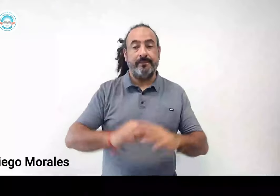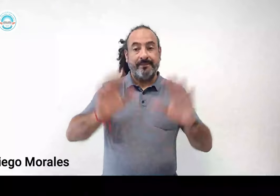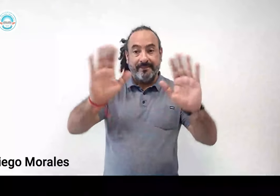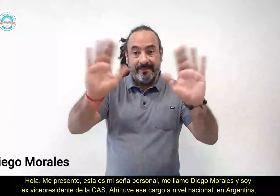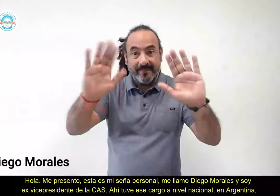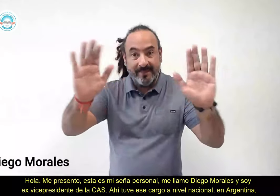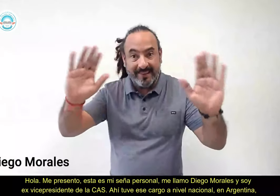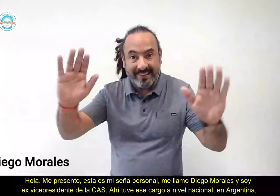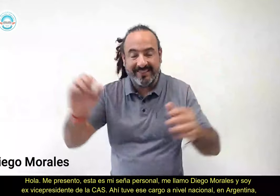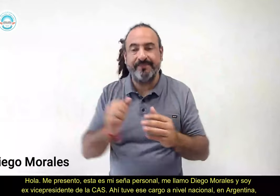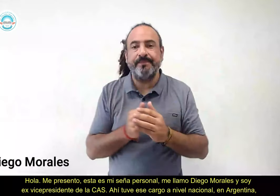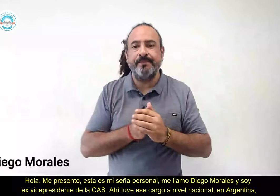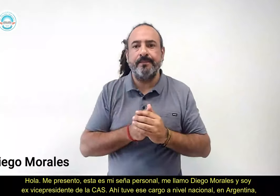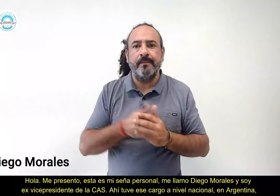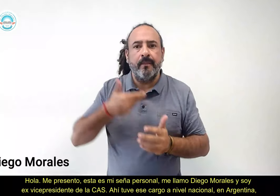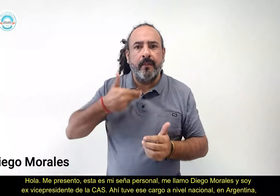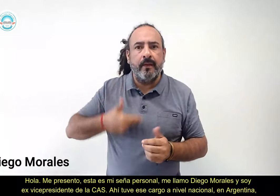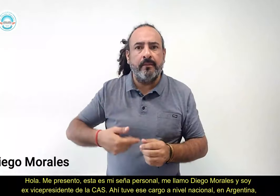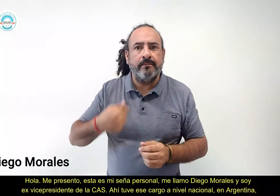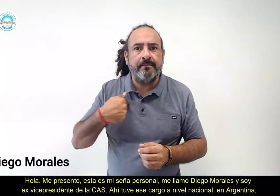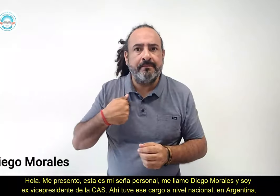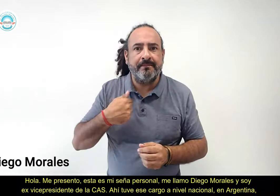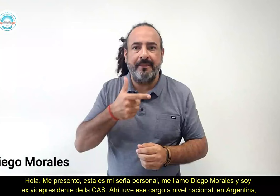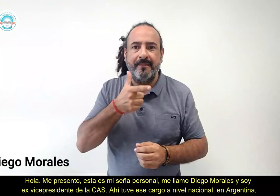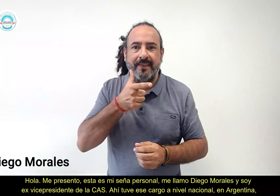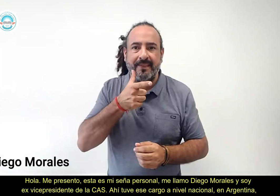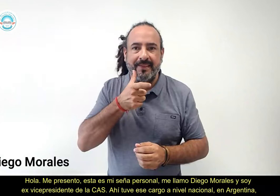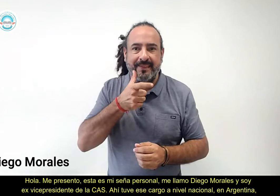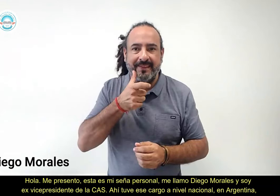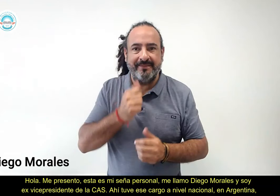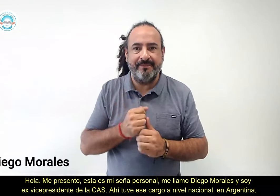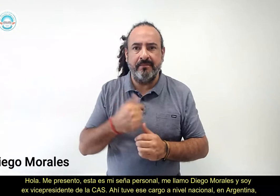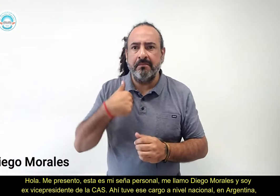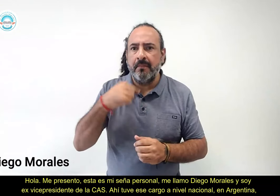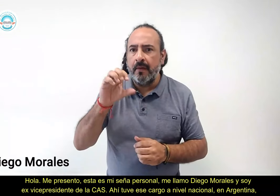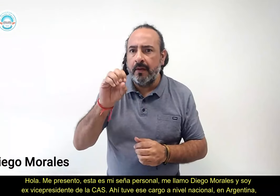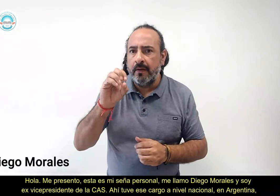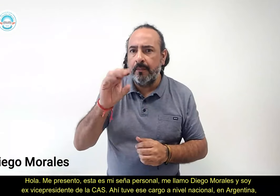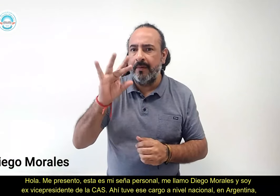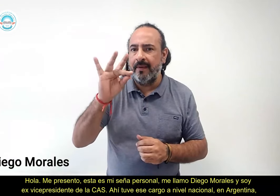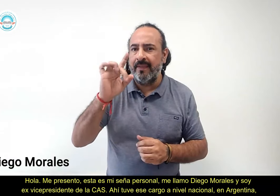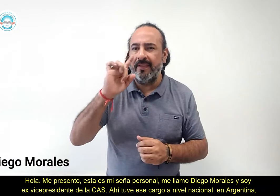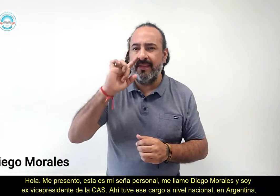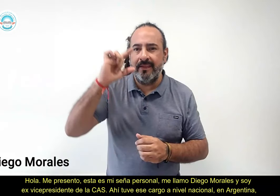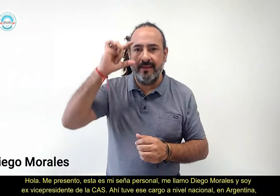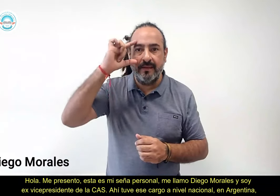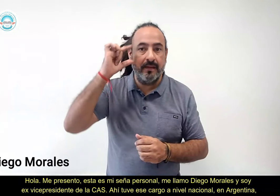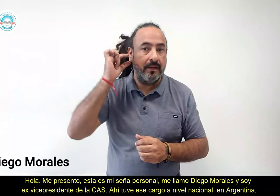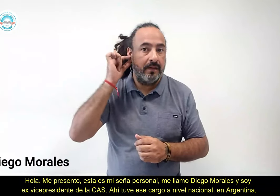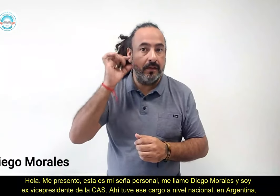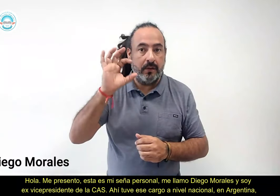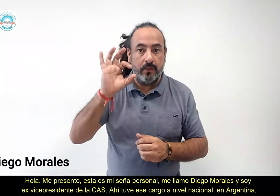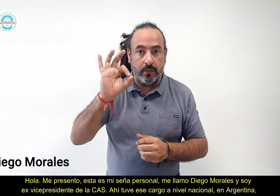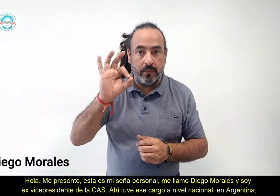Hola, me presento, esta es mi seña personal, me llamo Diego